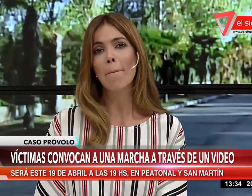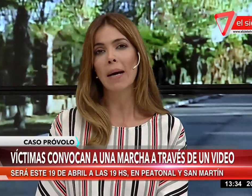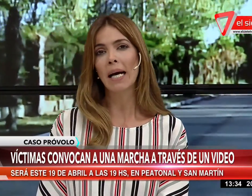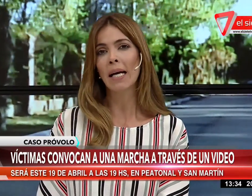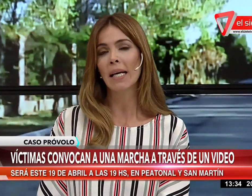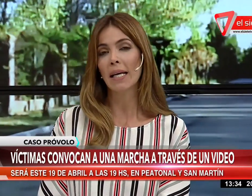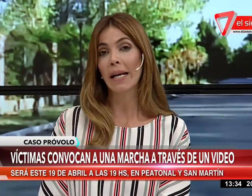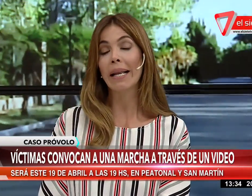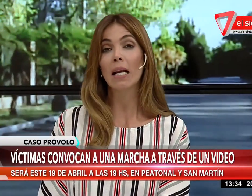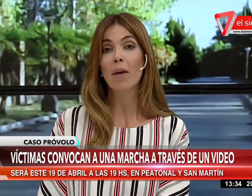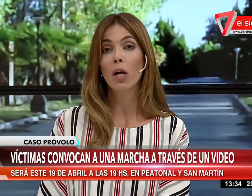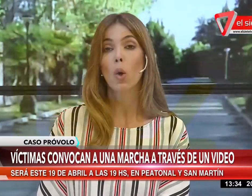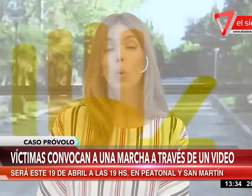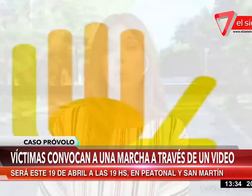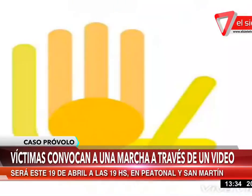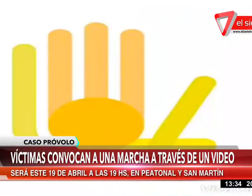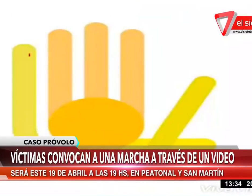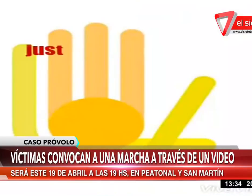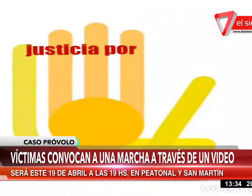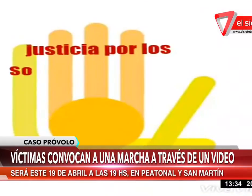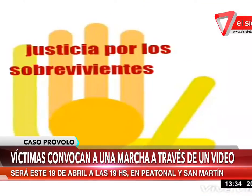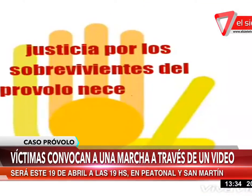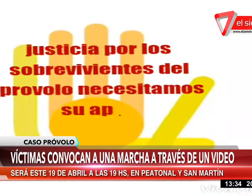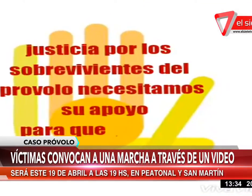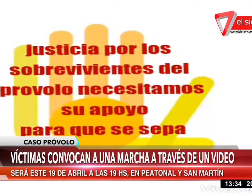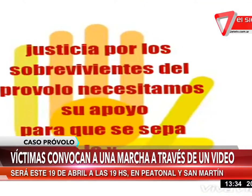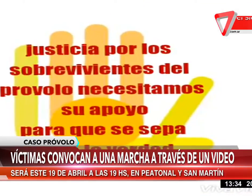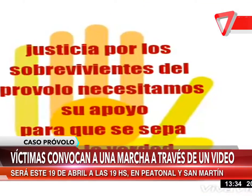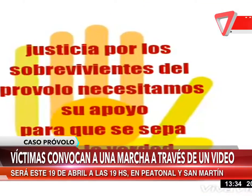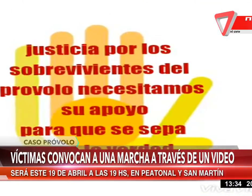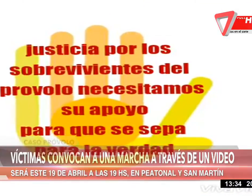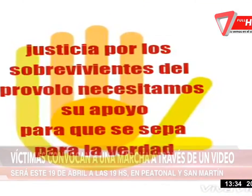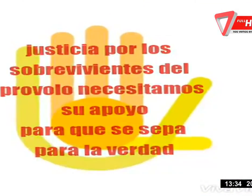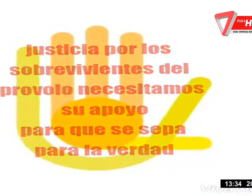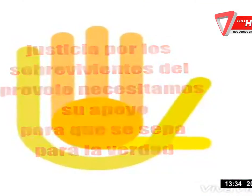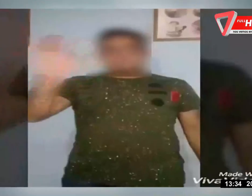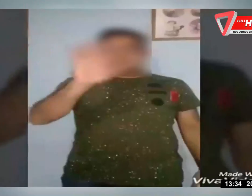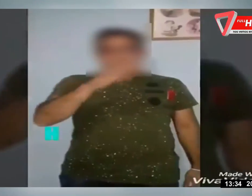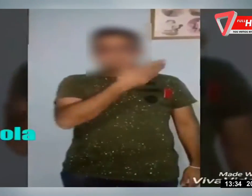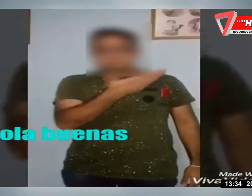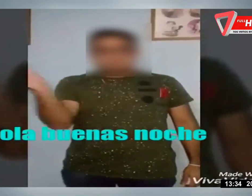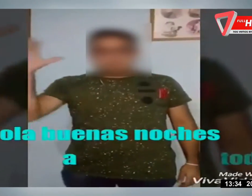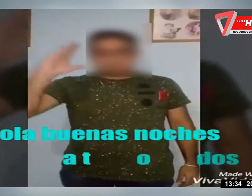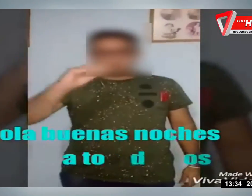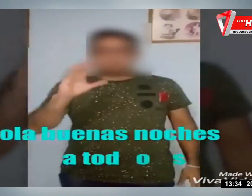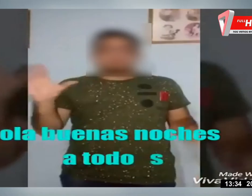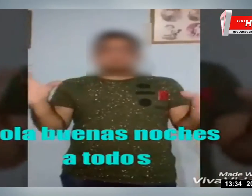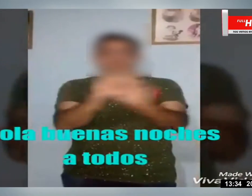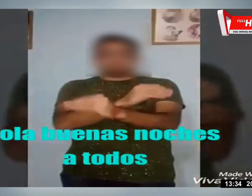para reclamar justicia. El video, como lo decía Gisela, incluso ha sido hecho con la